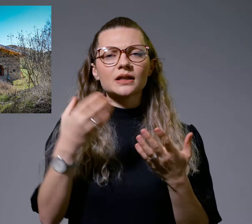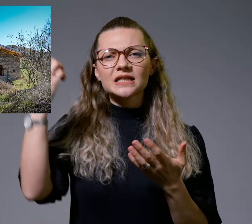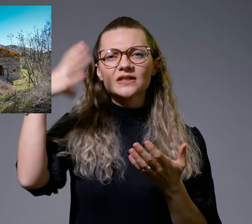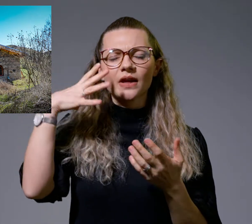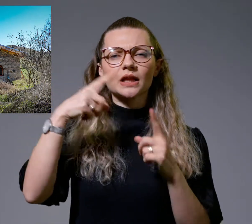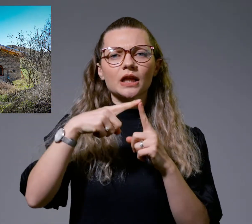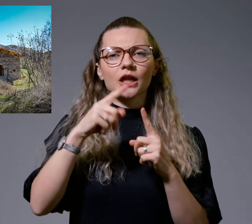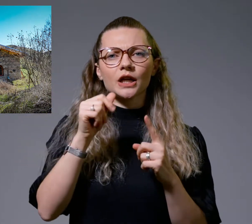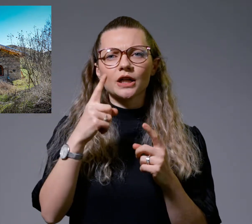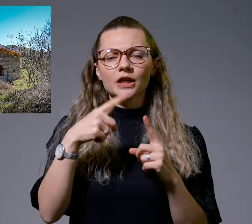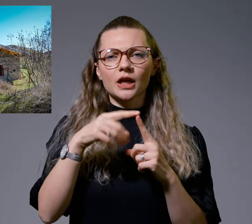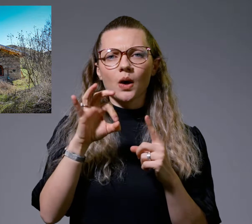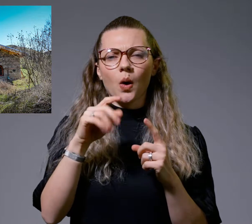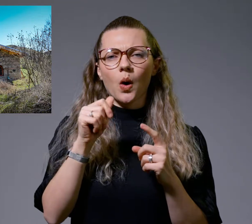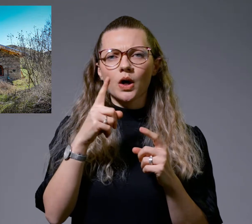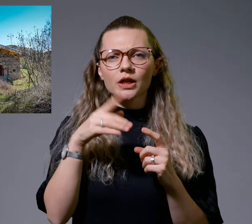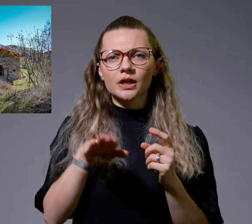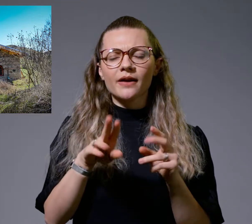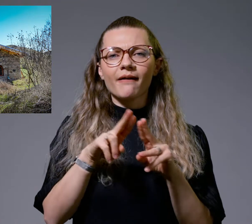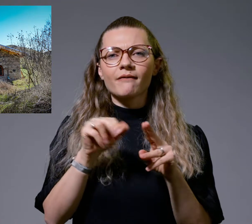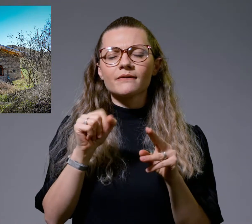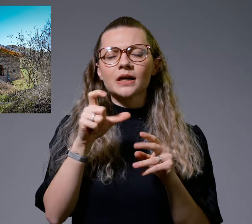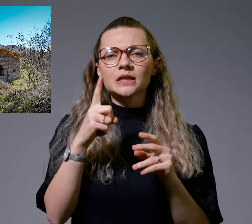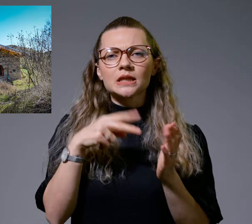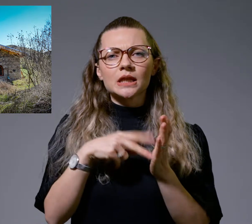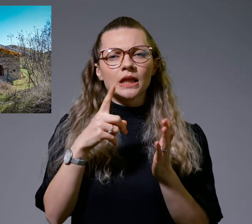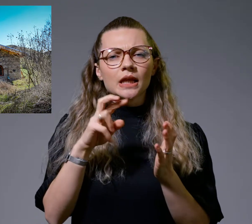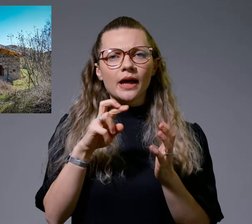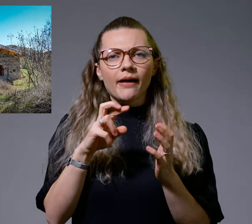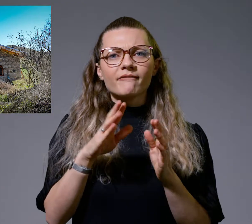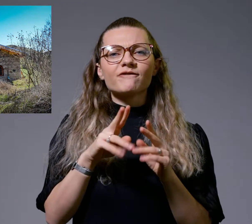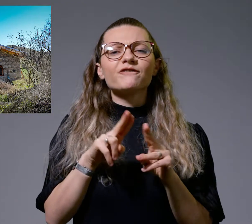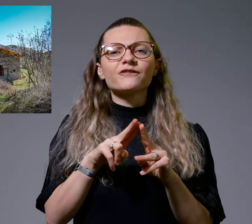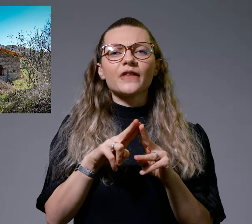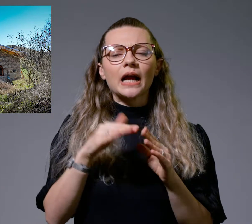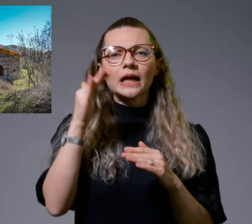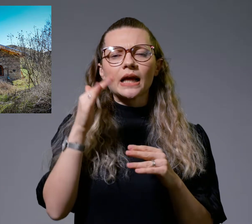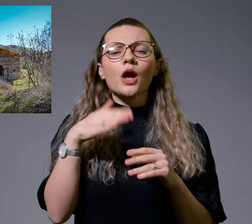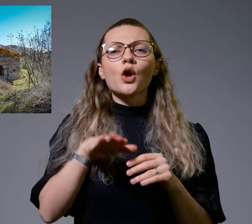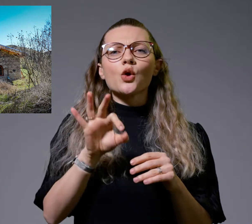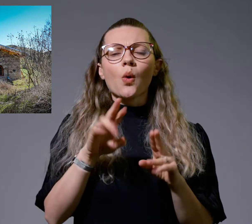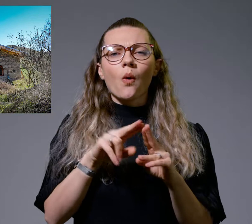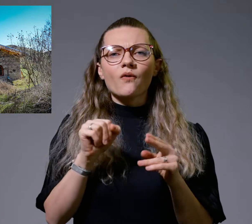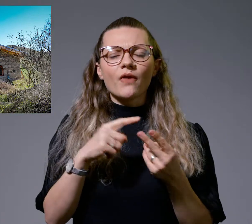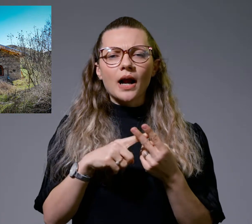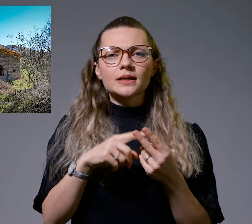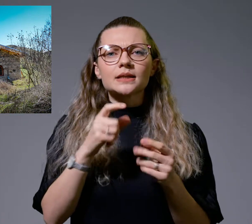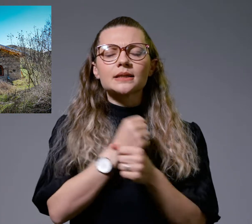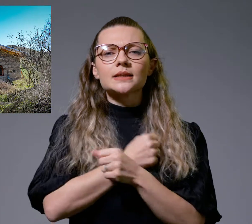Григорий, Василие Велики, Јован Златоуст и ангели.